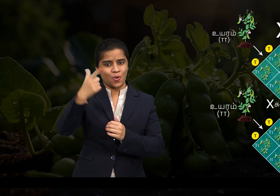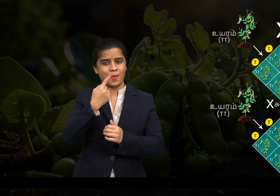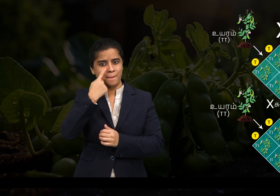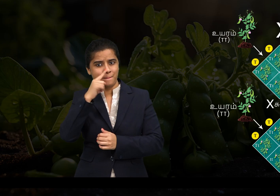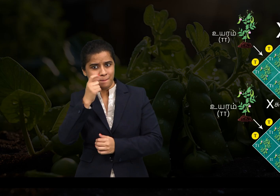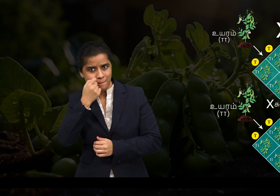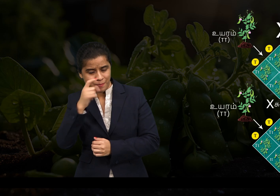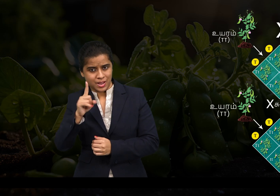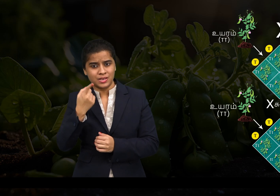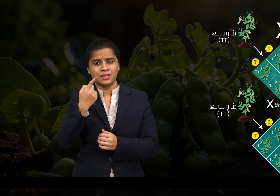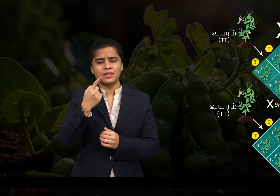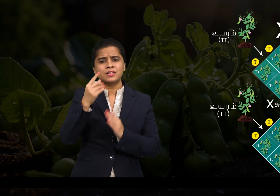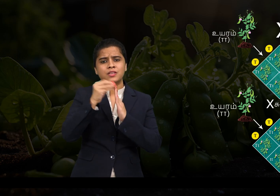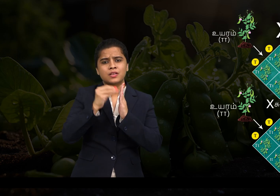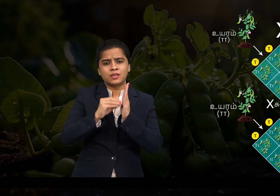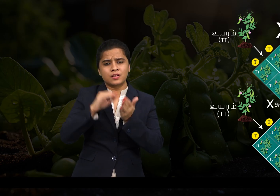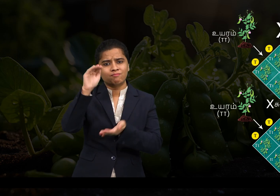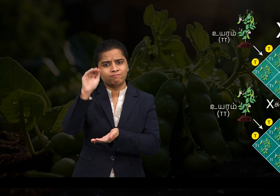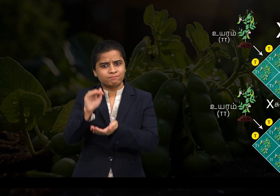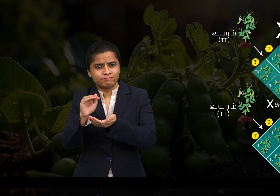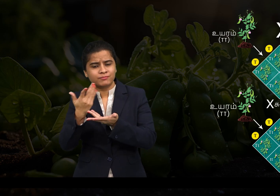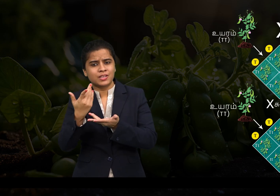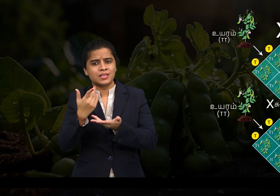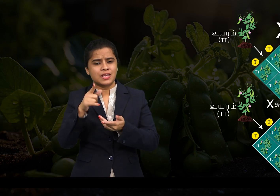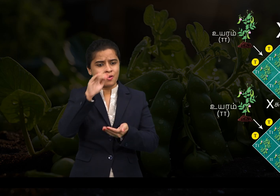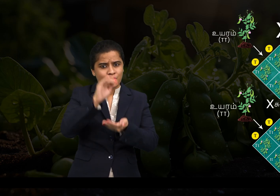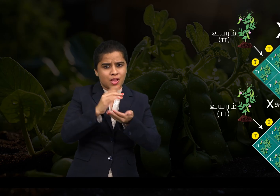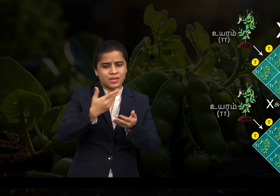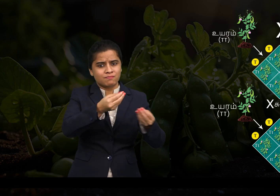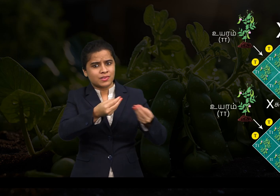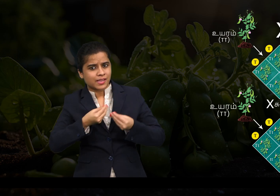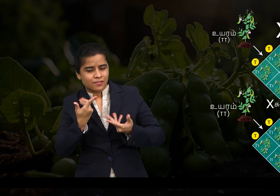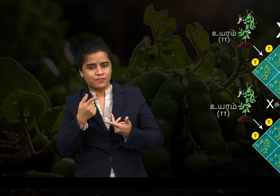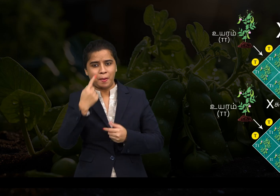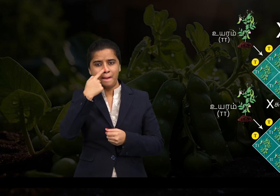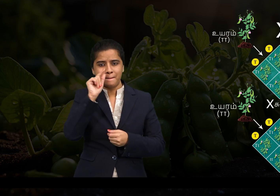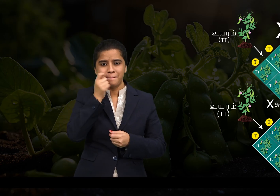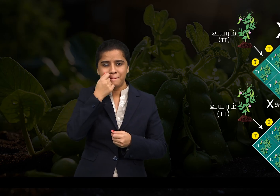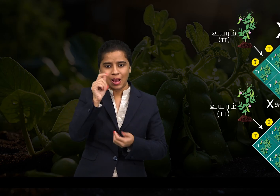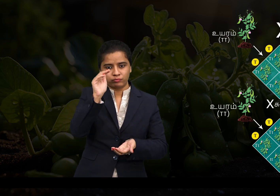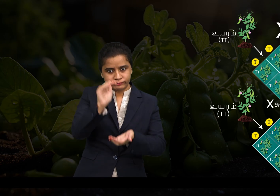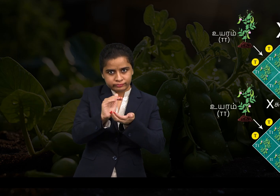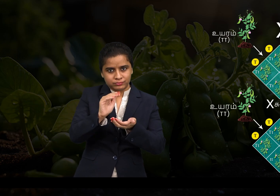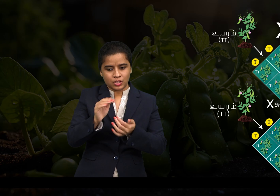காரணியையும் அதன் குள்ள பெற்றோரிடமிருந்து குள்ளத்தன்மைக்கான காரணியையும் பெறுகிறது.